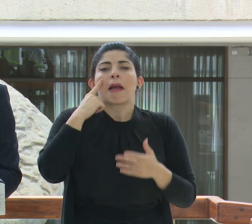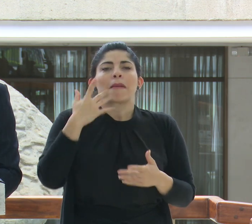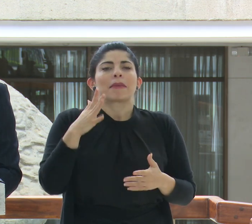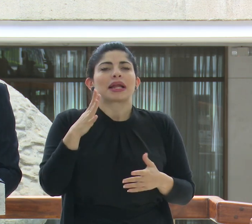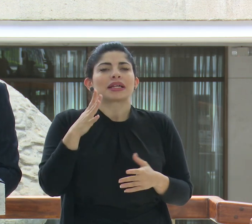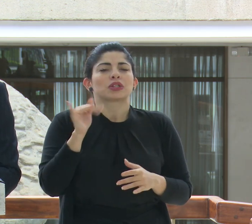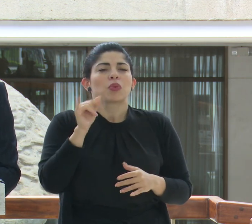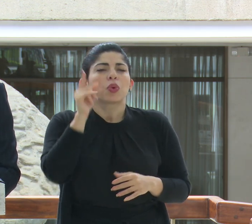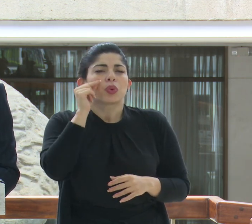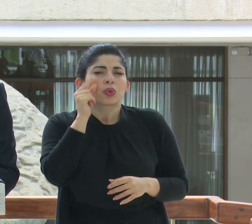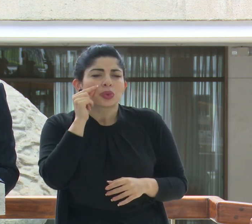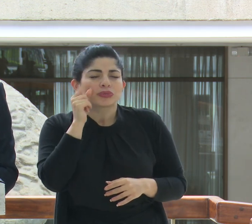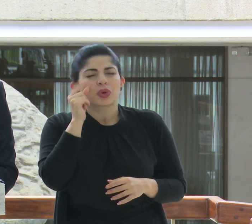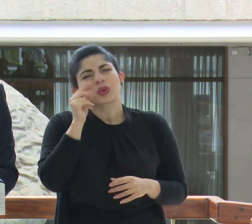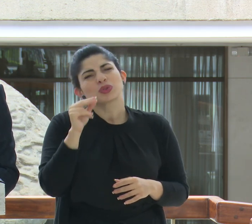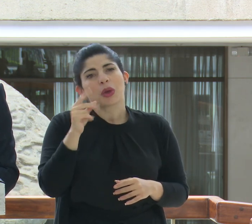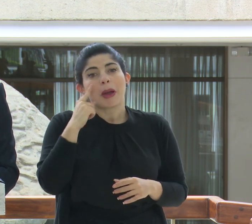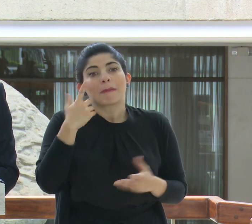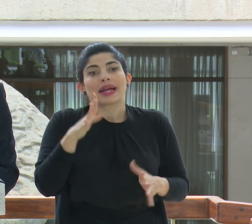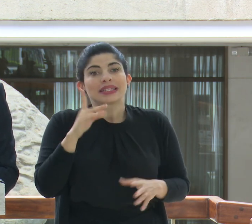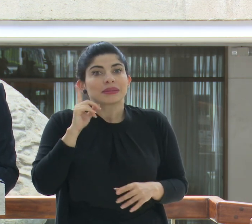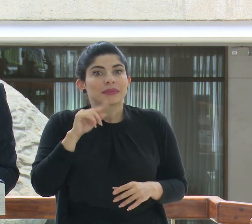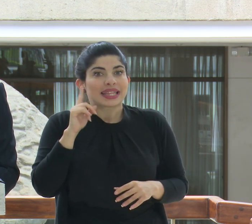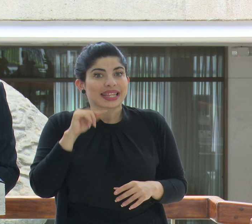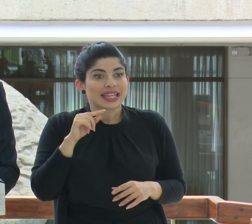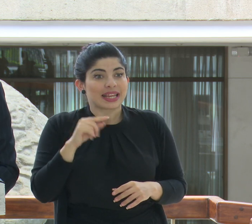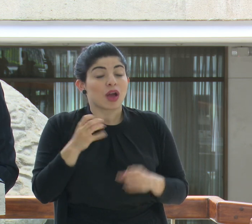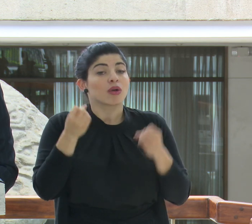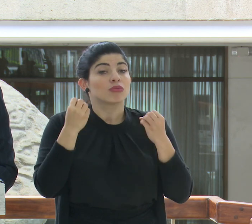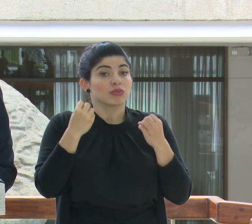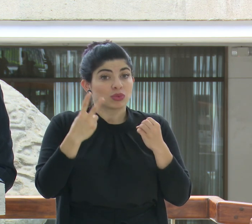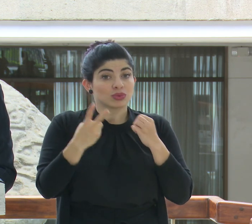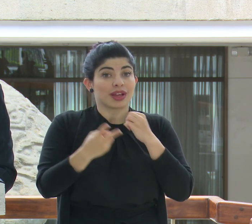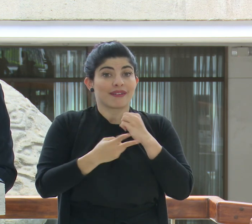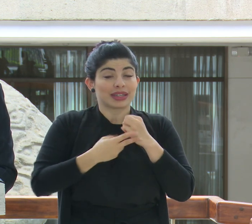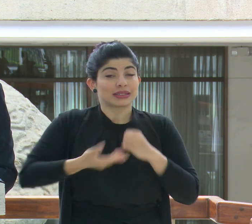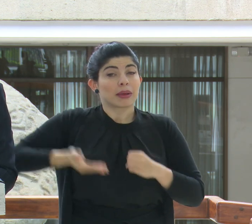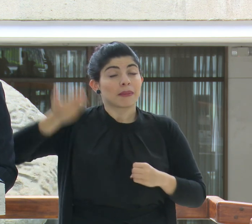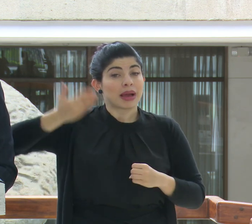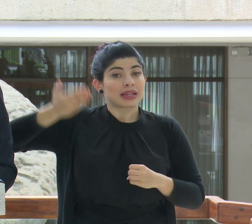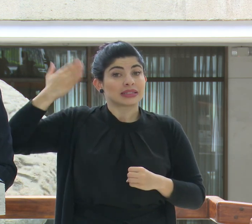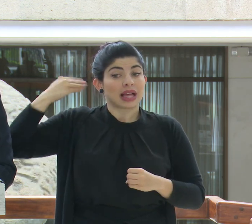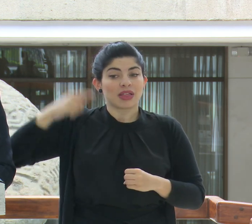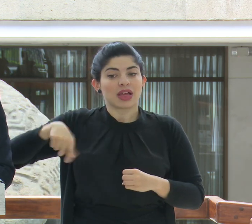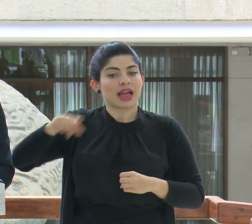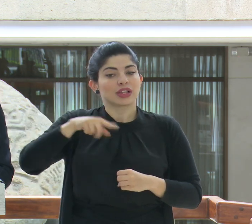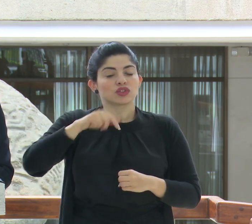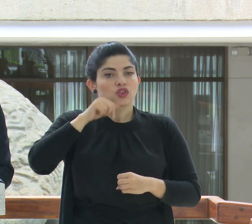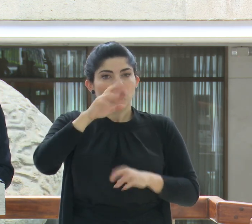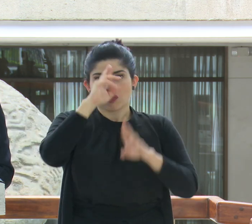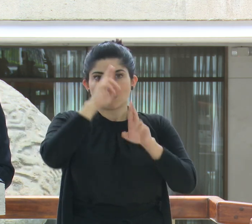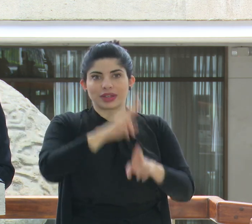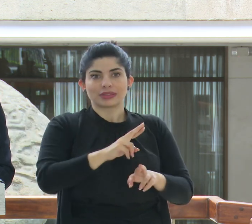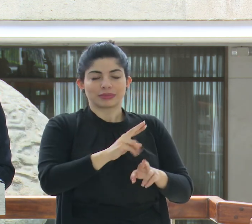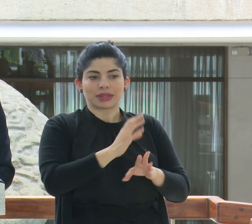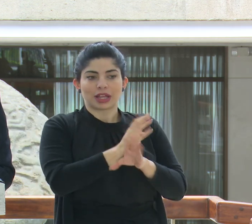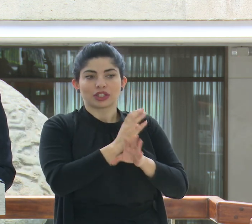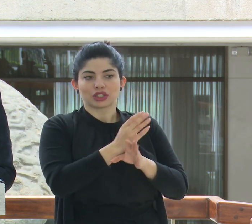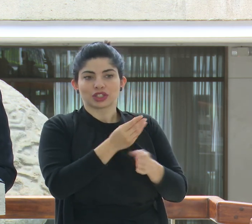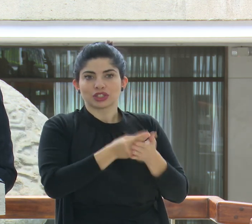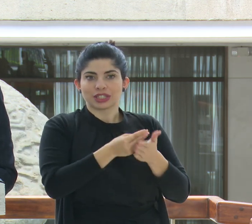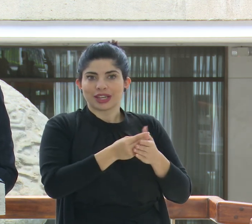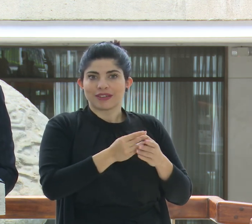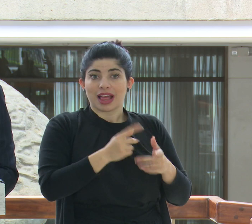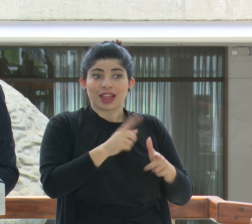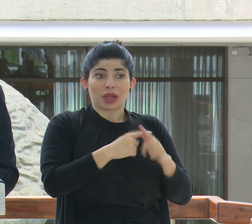curioso, y curioso no, mentira, muchas veces en el pasado no respetábamos la sostenibilidad. Entonces